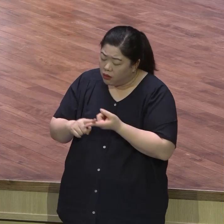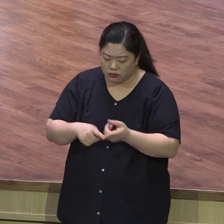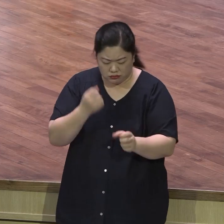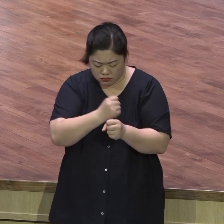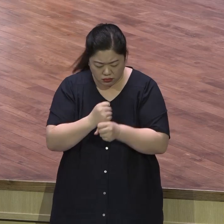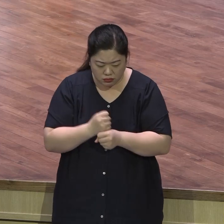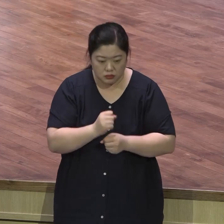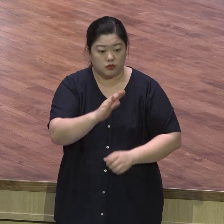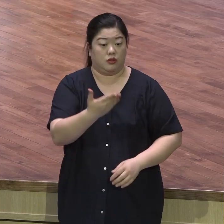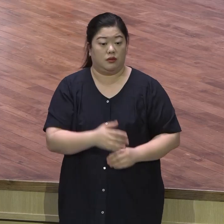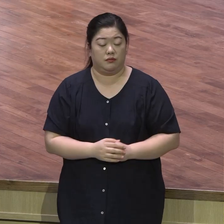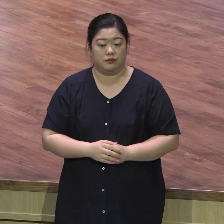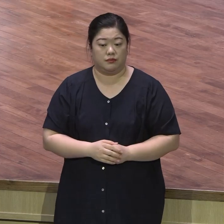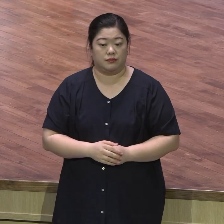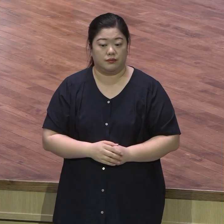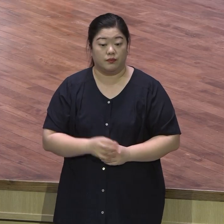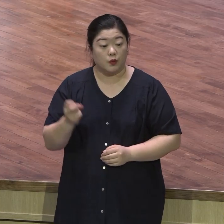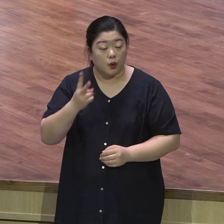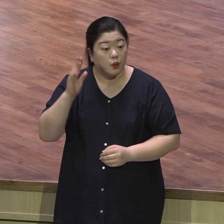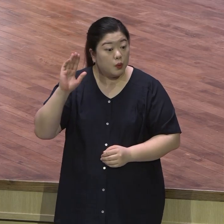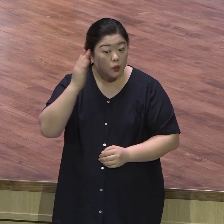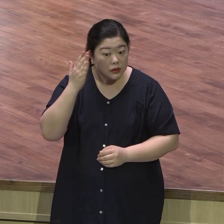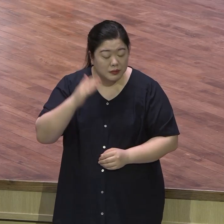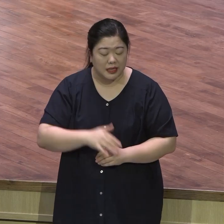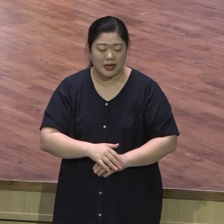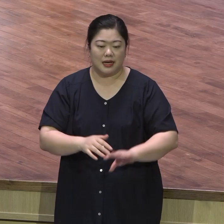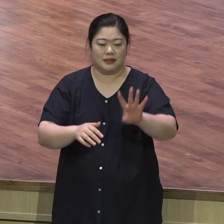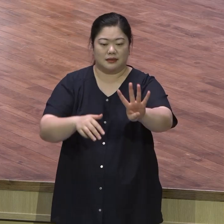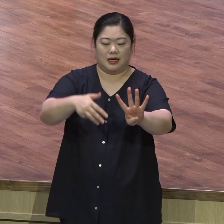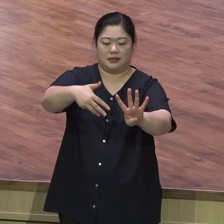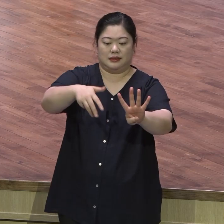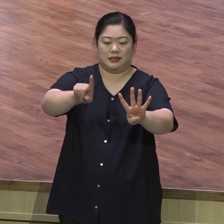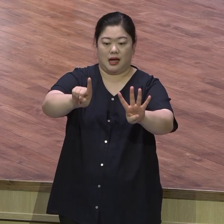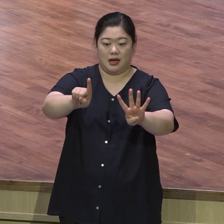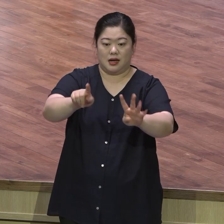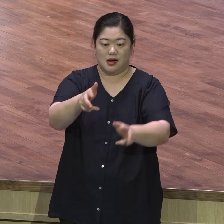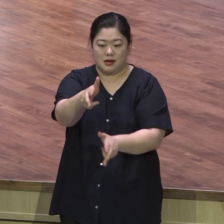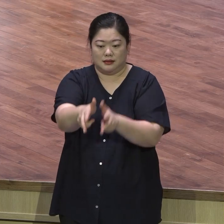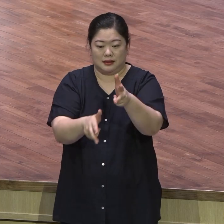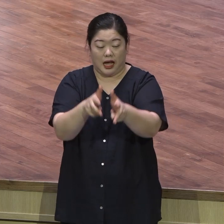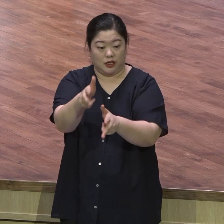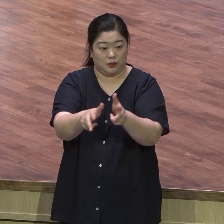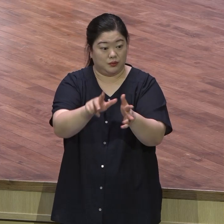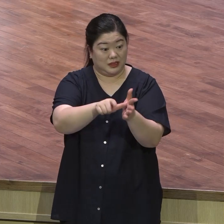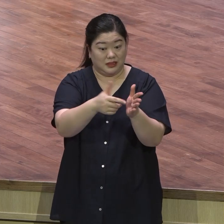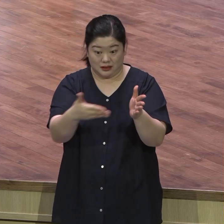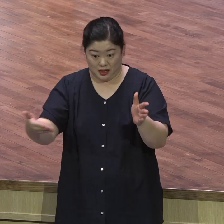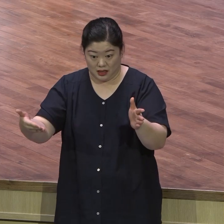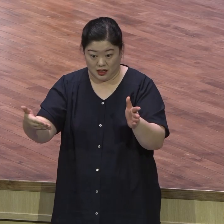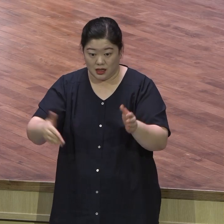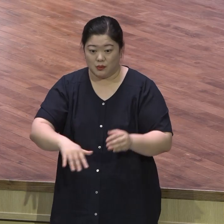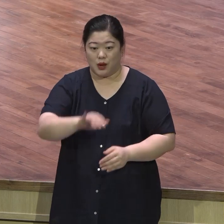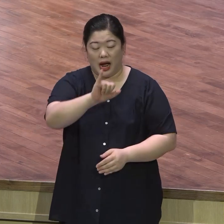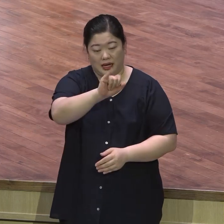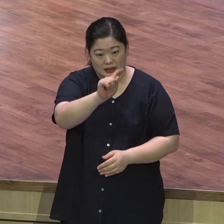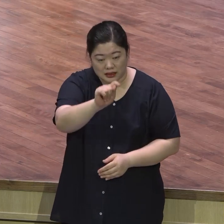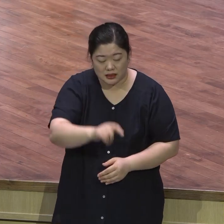살아남을 수 없는 시대입니다. 점점 여러분 다 그렇게 없어집니다.